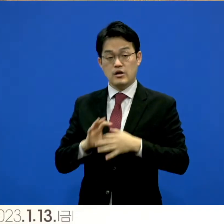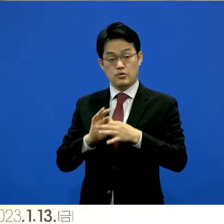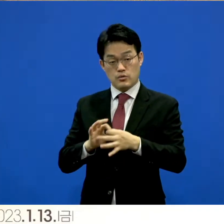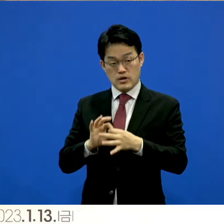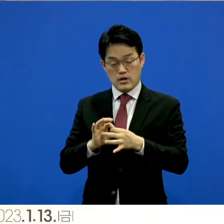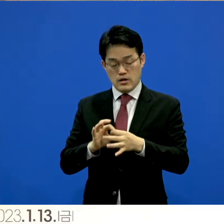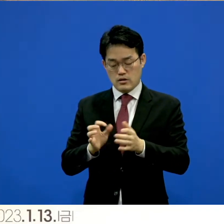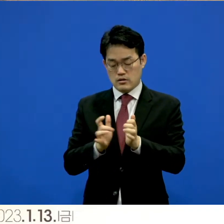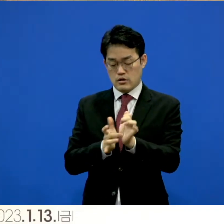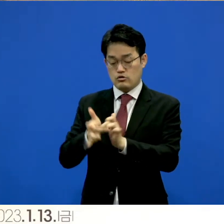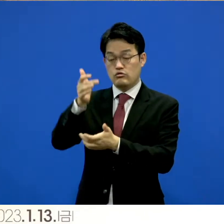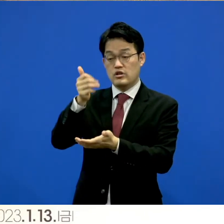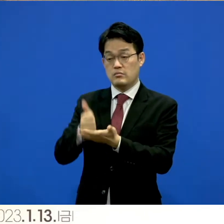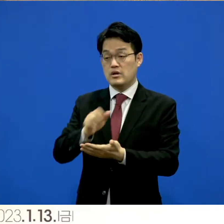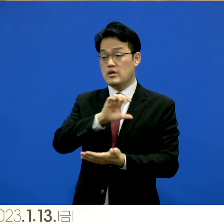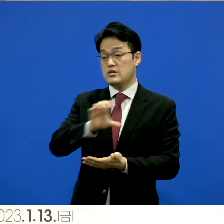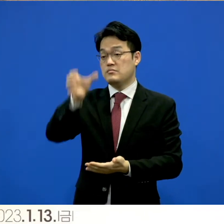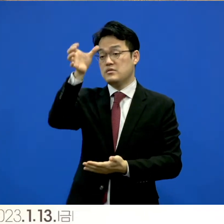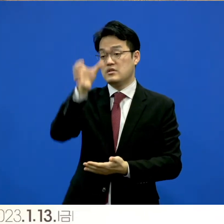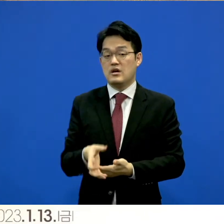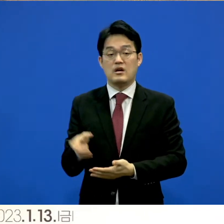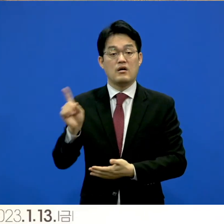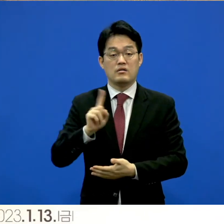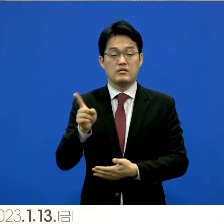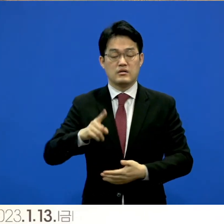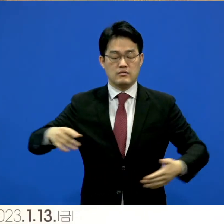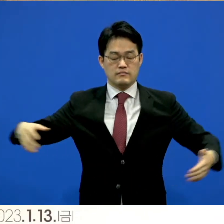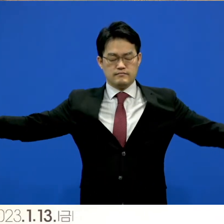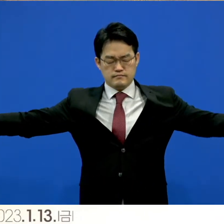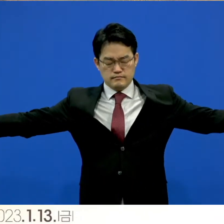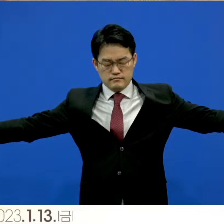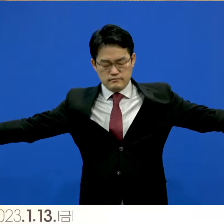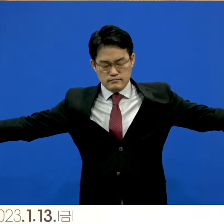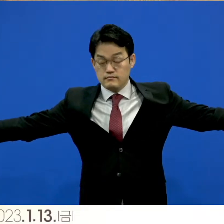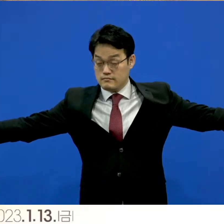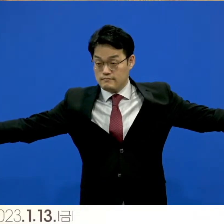어떻게 매달려 계십니까? 두 팔을 벌리고 계십니다.